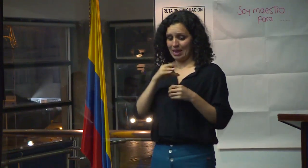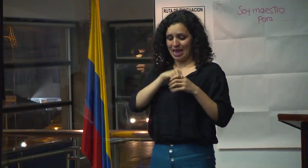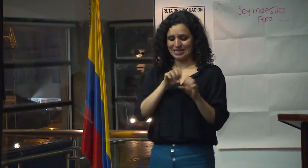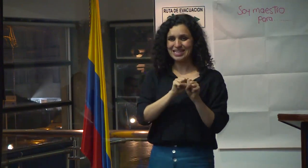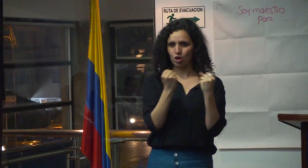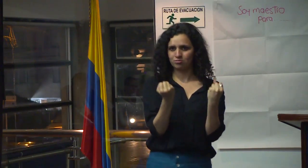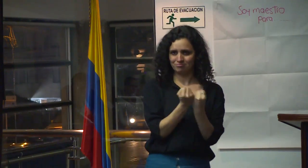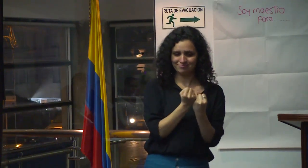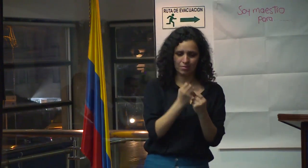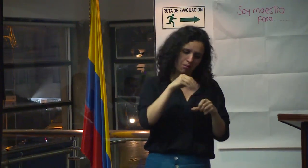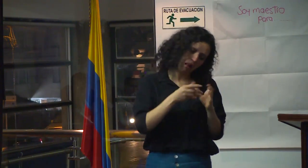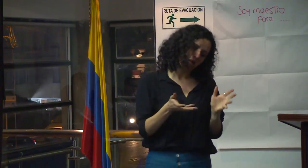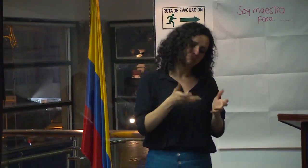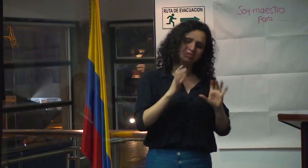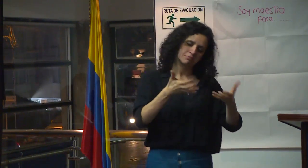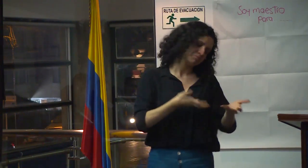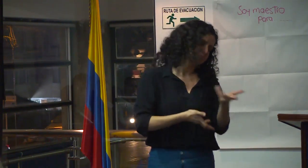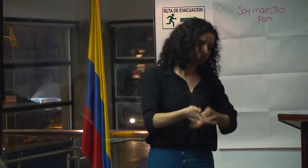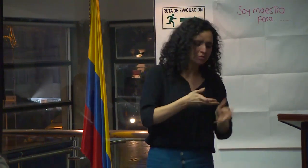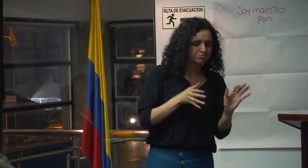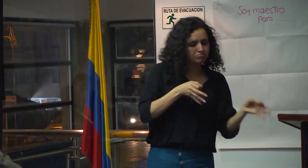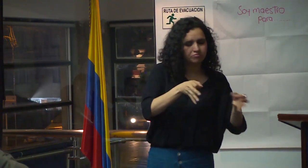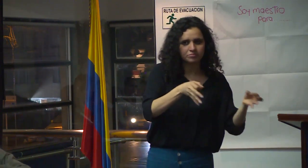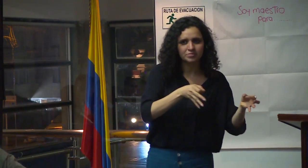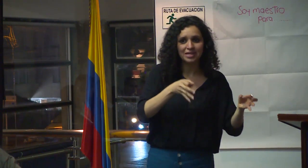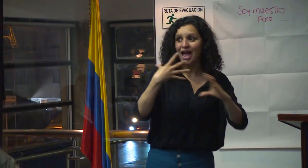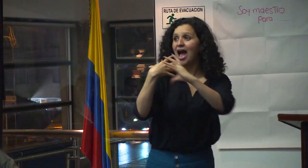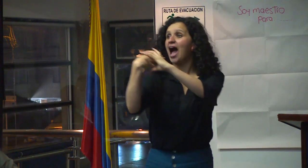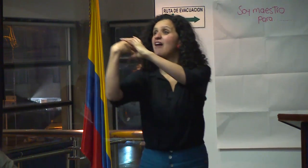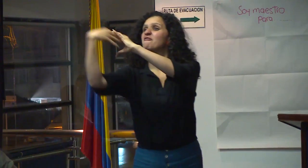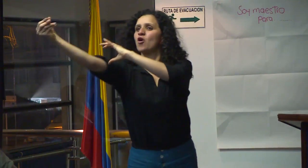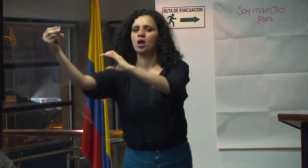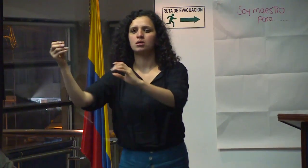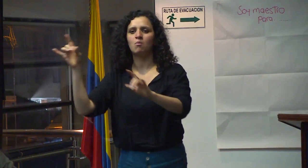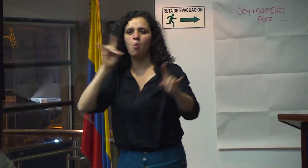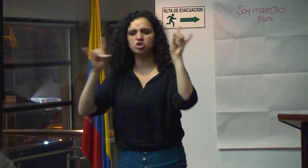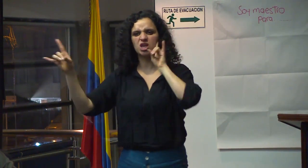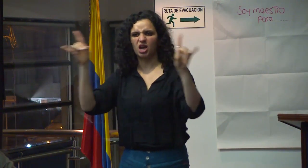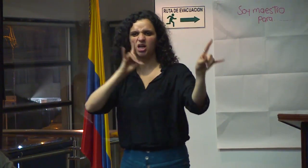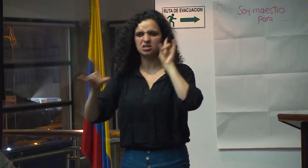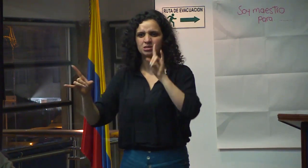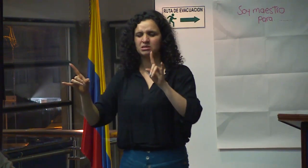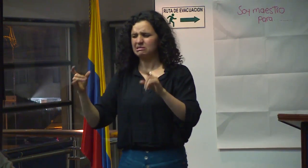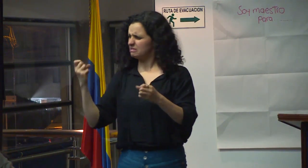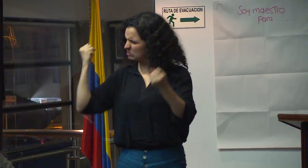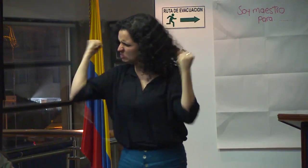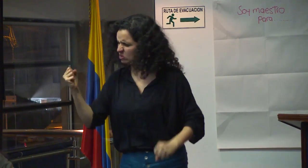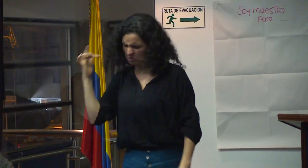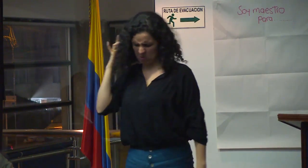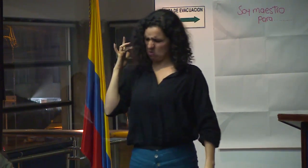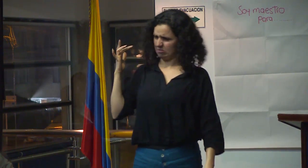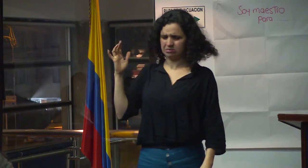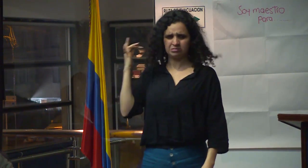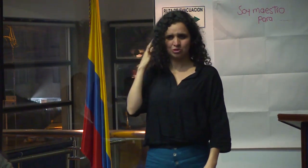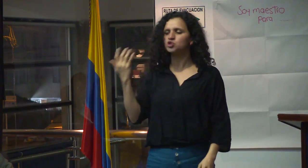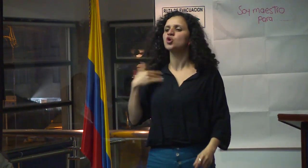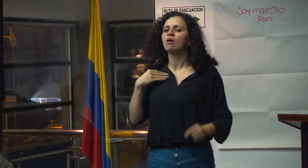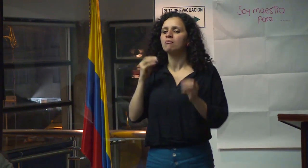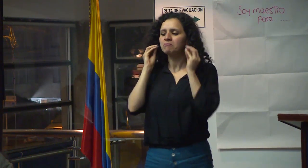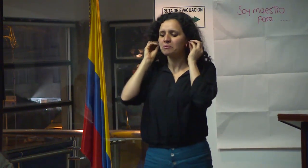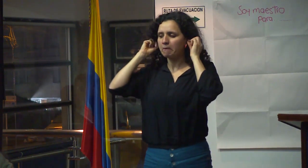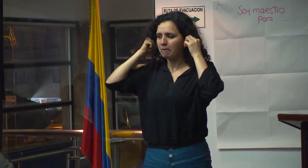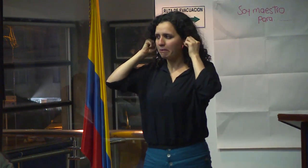poner música. Entonces yo a veces me tapo los oídos porque es muy fuerte y obviamente me lastimo. Los niños sordos empiezan a preguntar